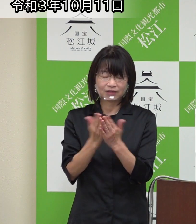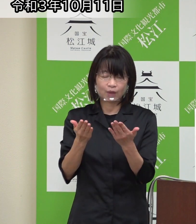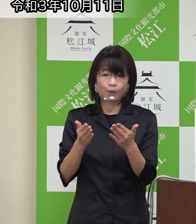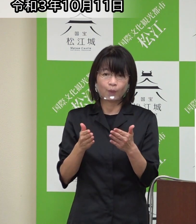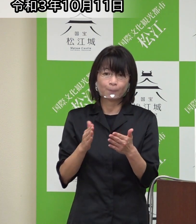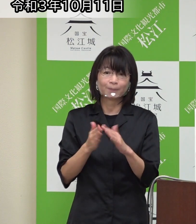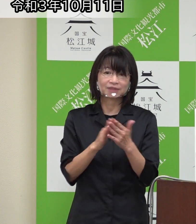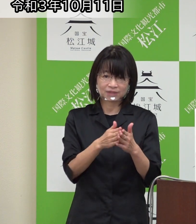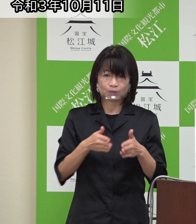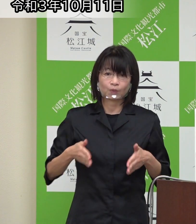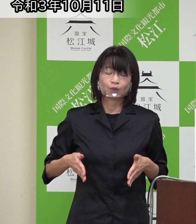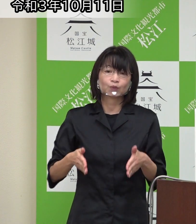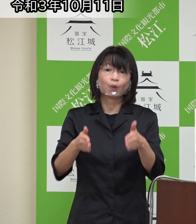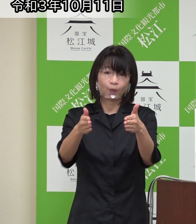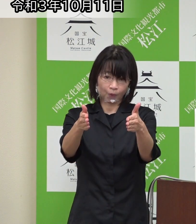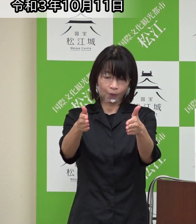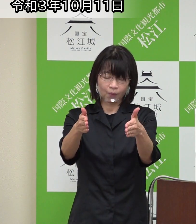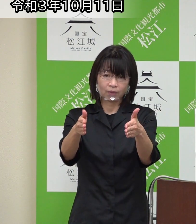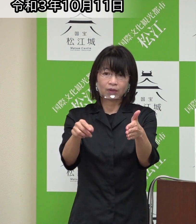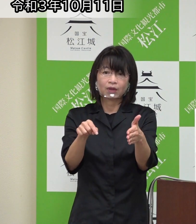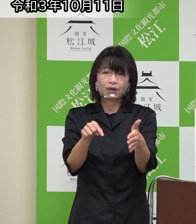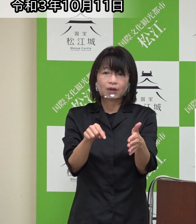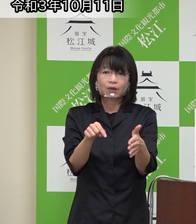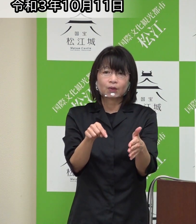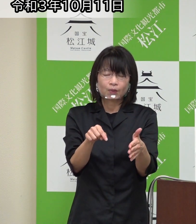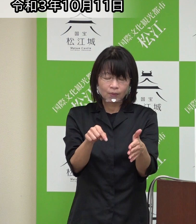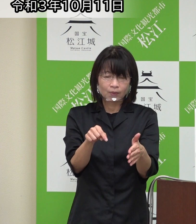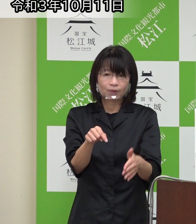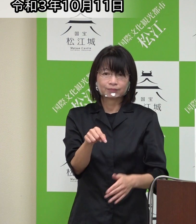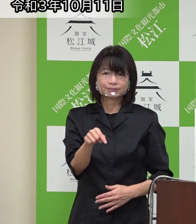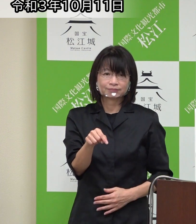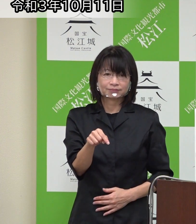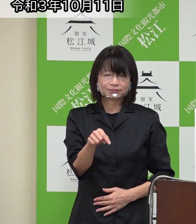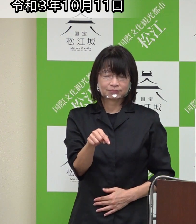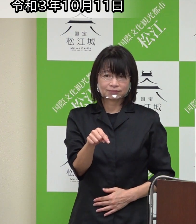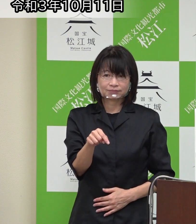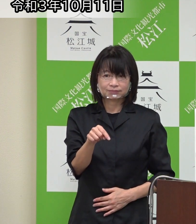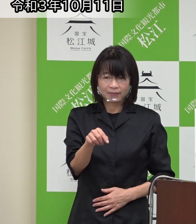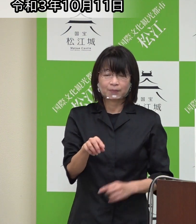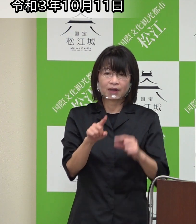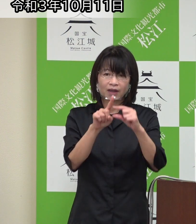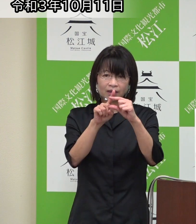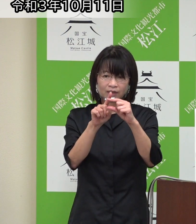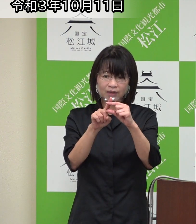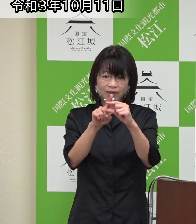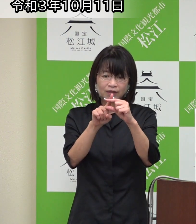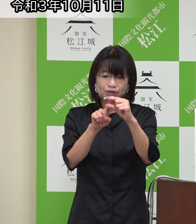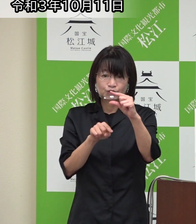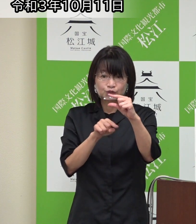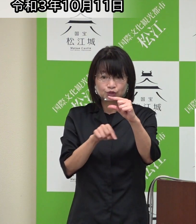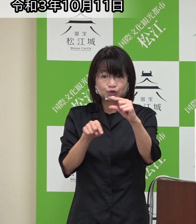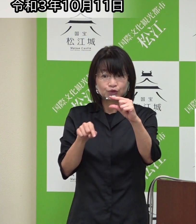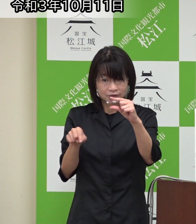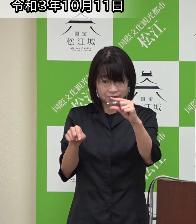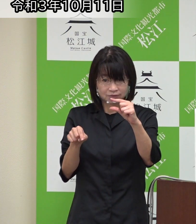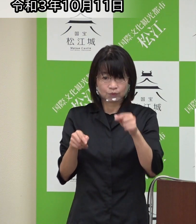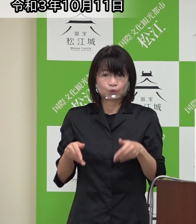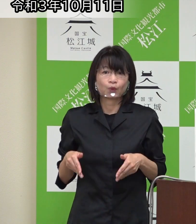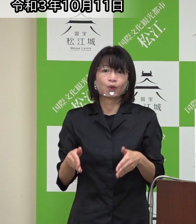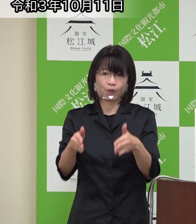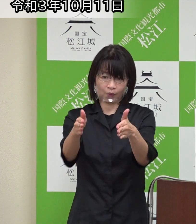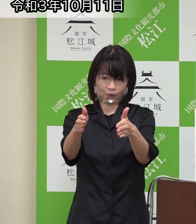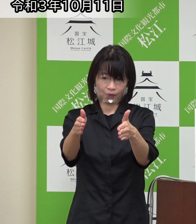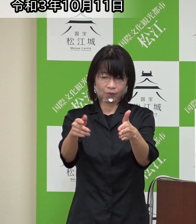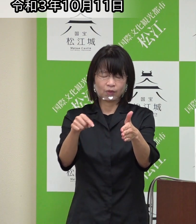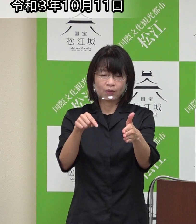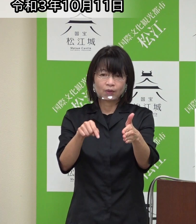路について今後、その中心市街地の中の中核的な道路になると思うんですね。その利